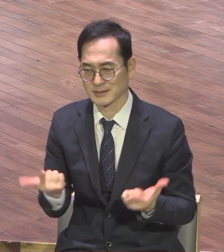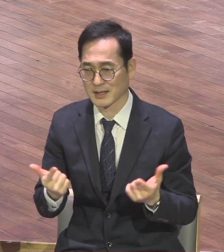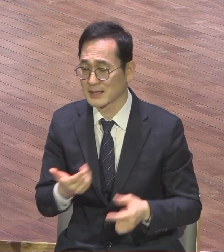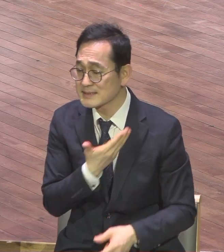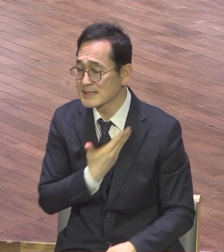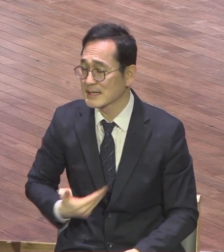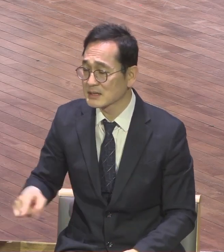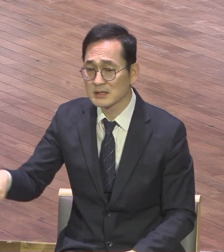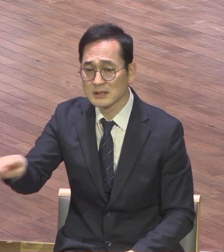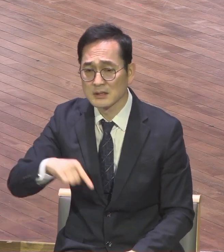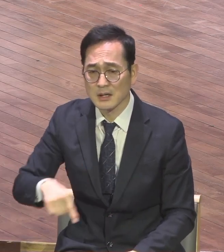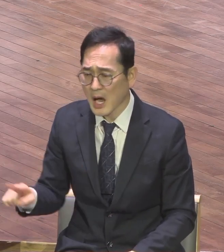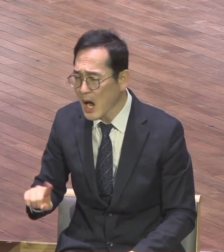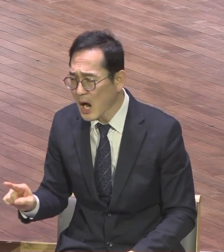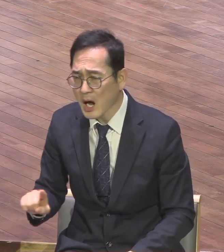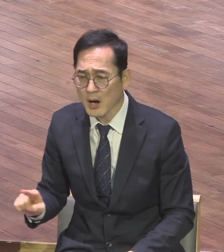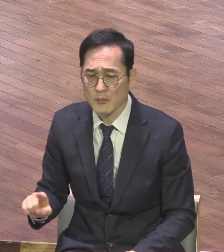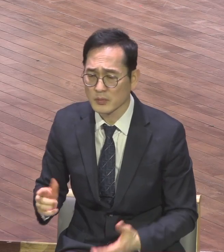제자들 보세요. 아무것도 없어요.